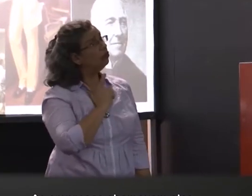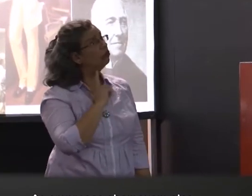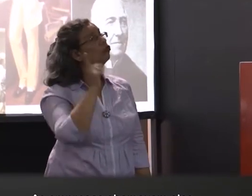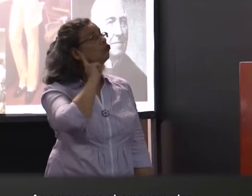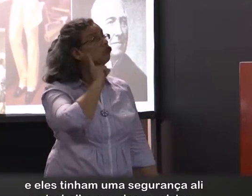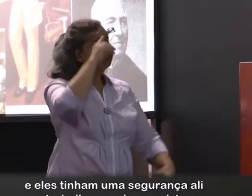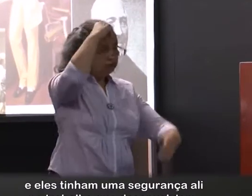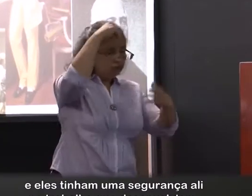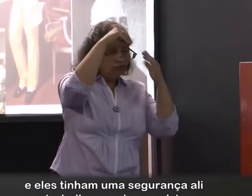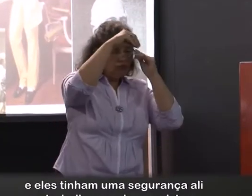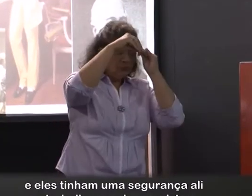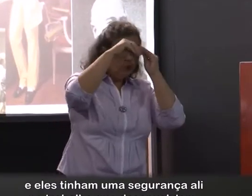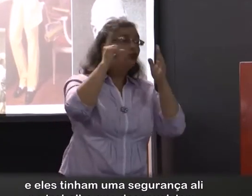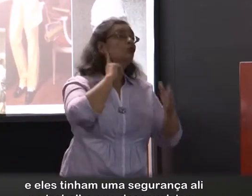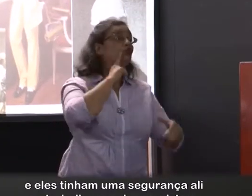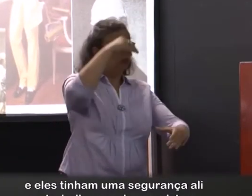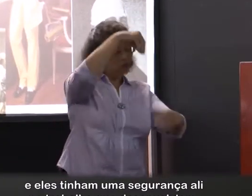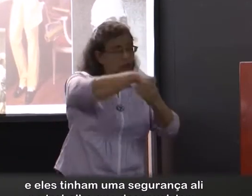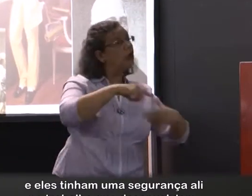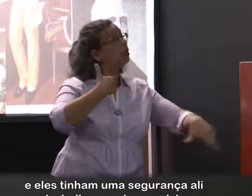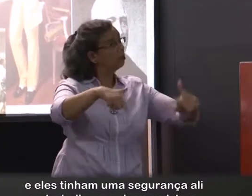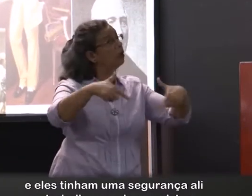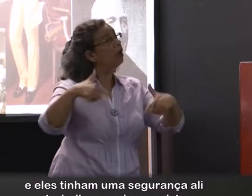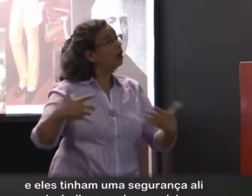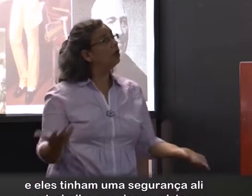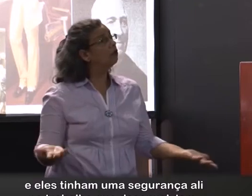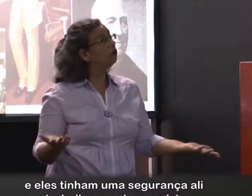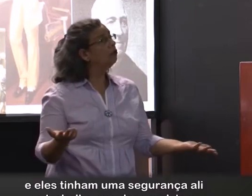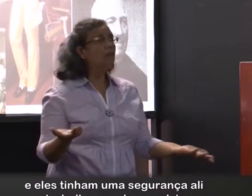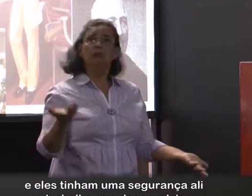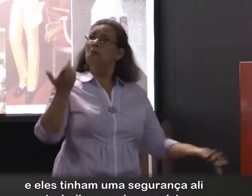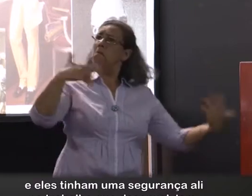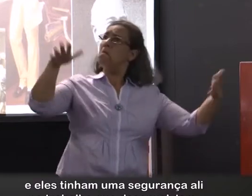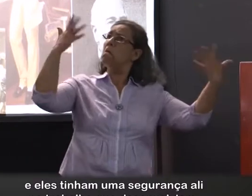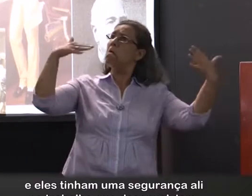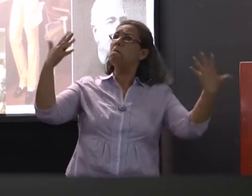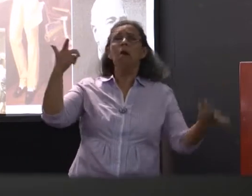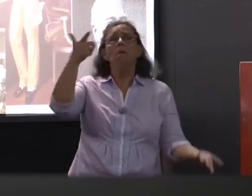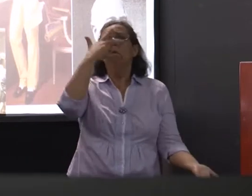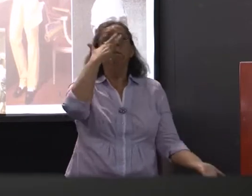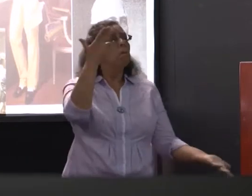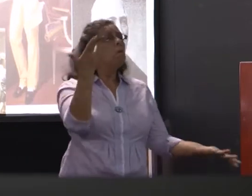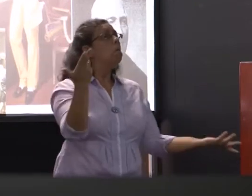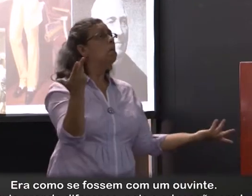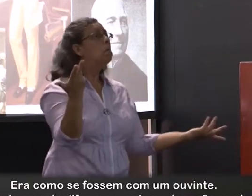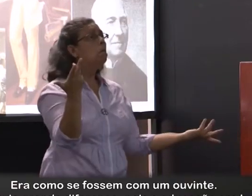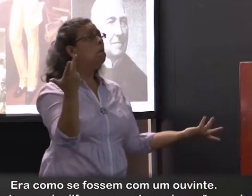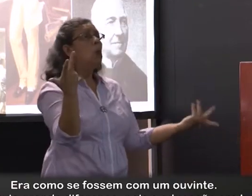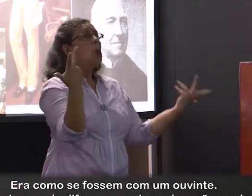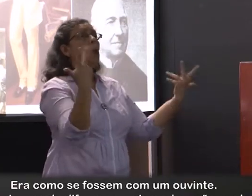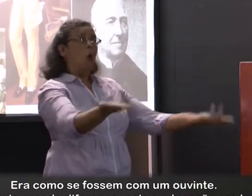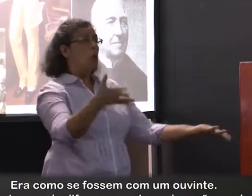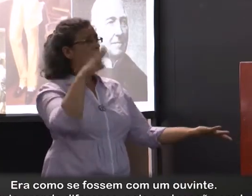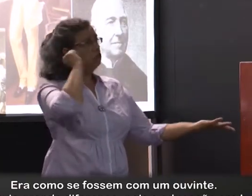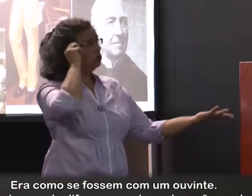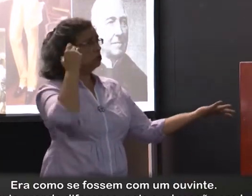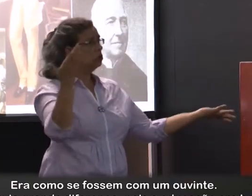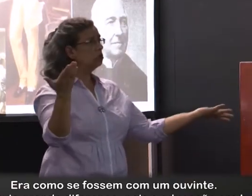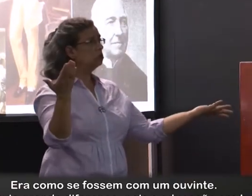chamavam eles, e eles tinham uma segurança ali no trabalho que eles desenvolviam. Agora parece que é